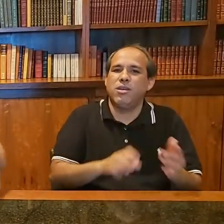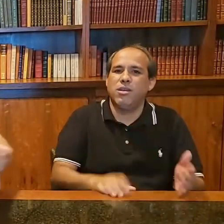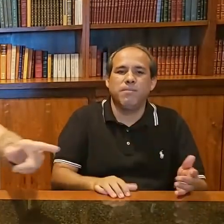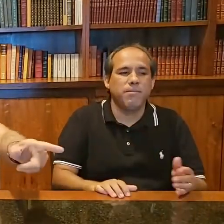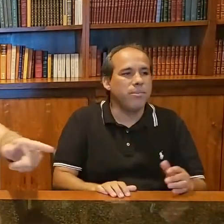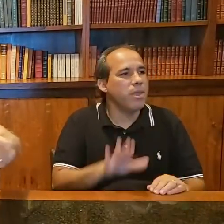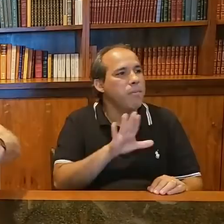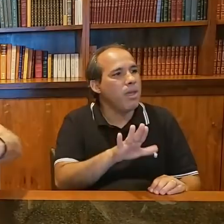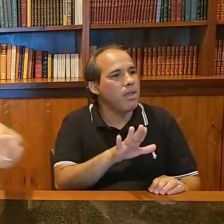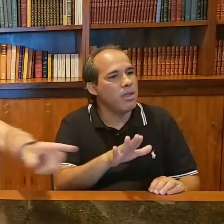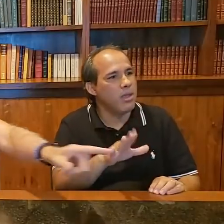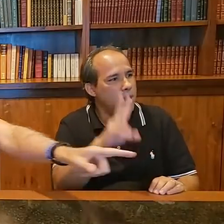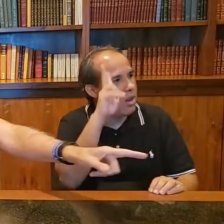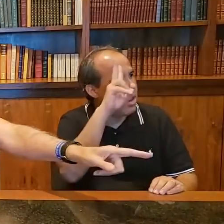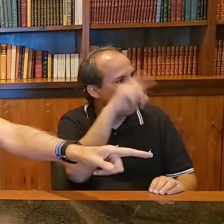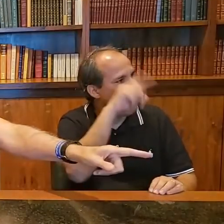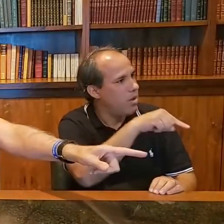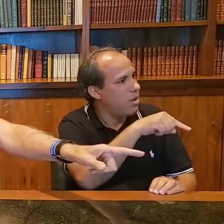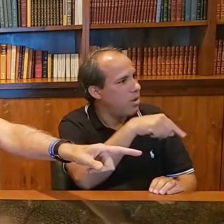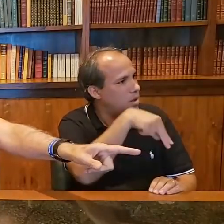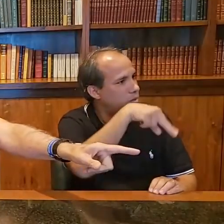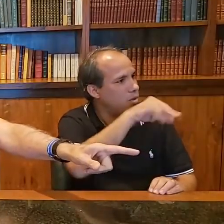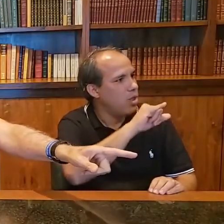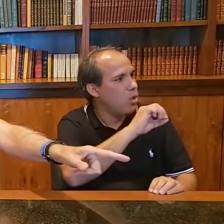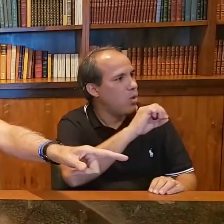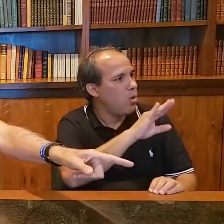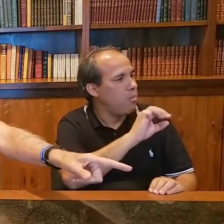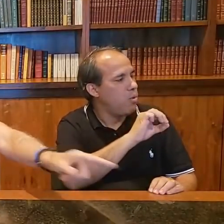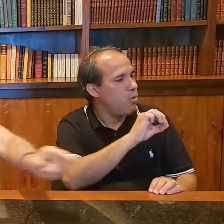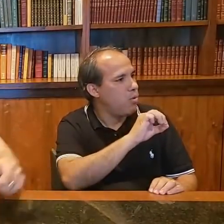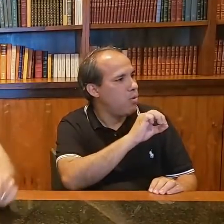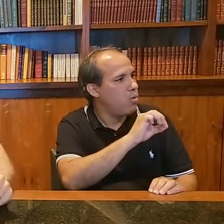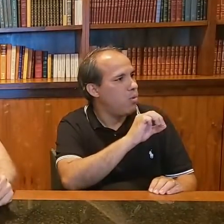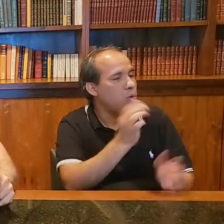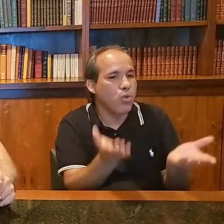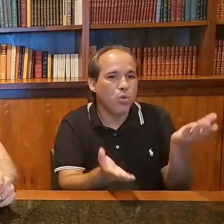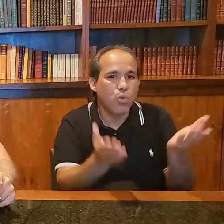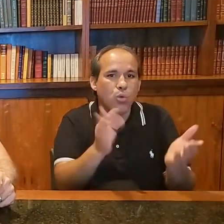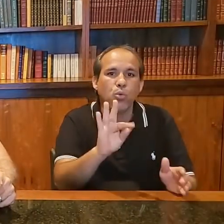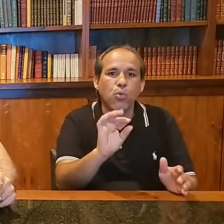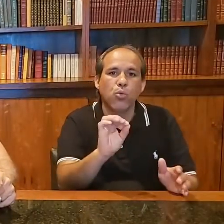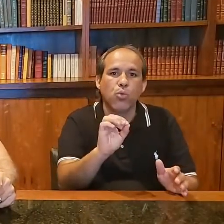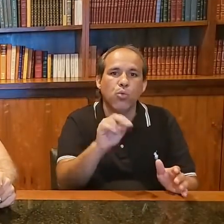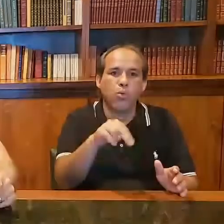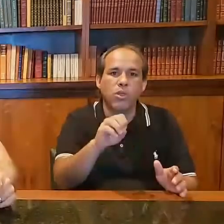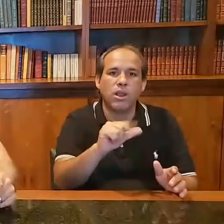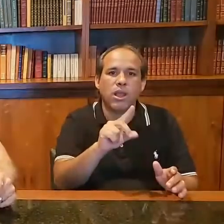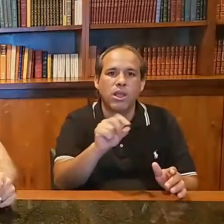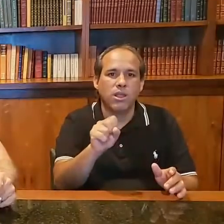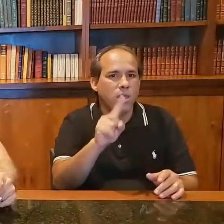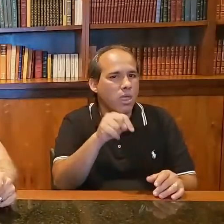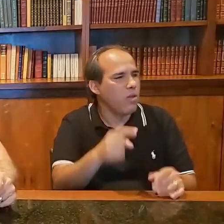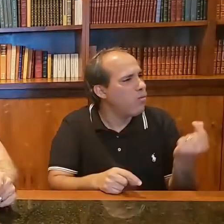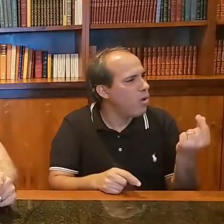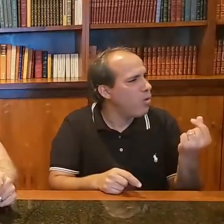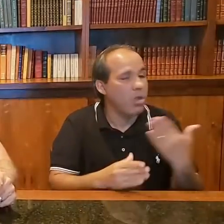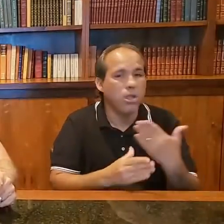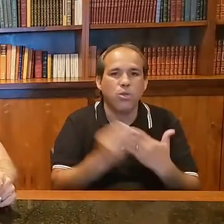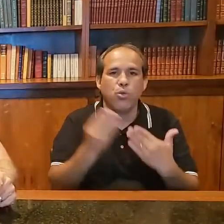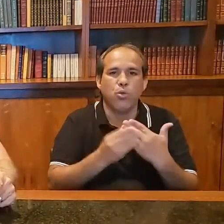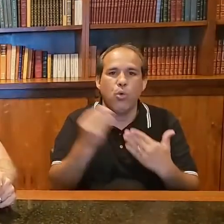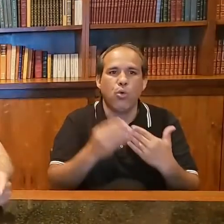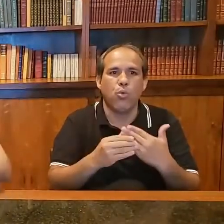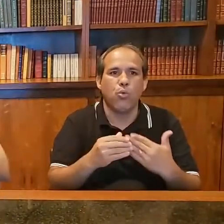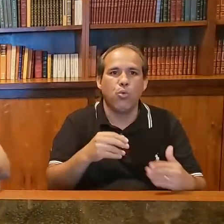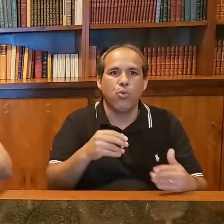falei a semana passada, a tonelada de nióbio está 28 mil... 6 mil. Reais. A tonelada... Dólares. A tonelada